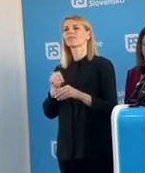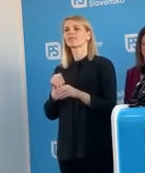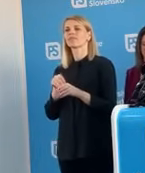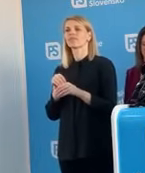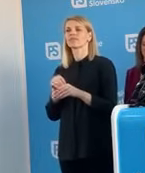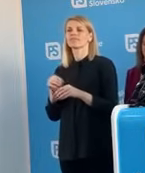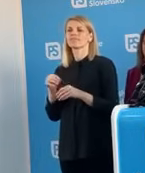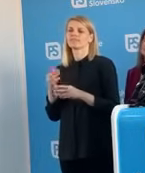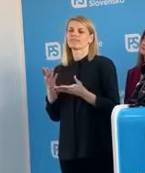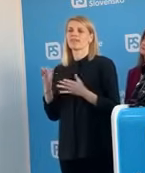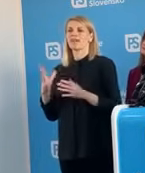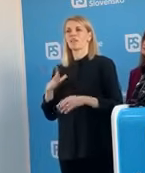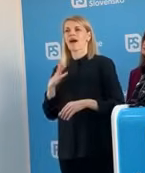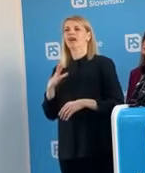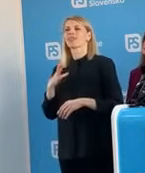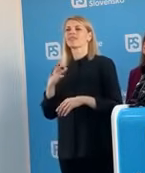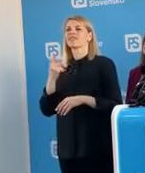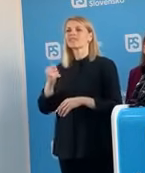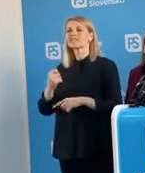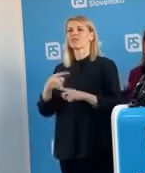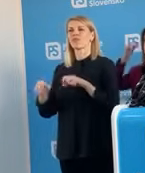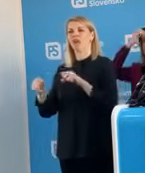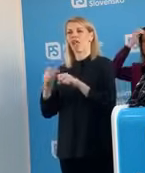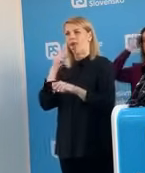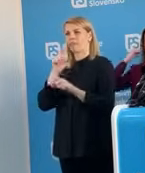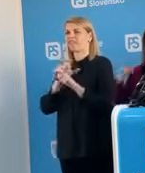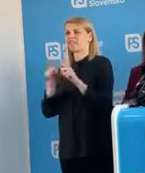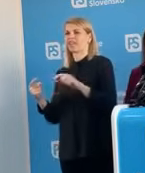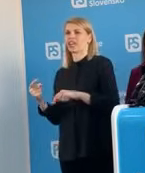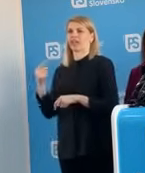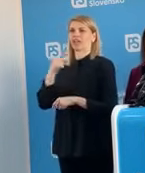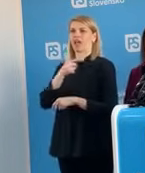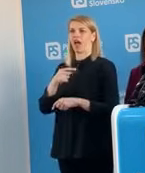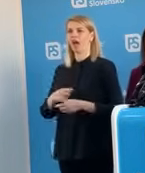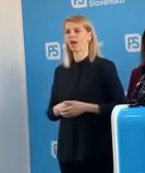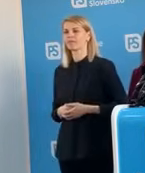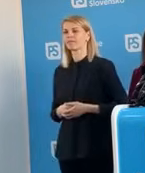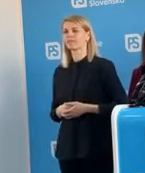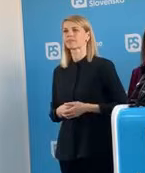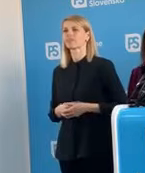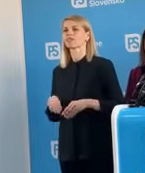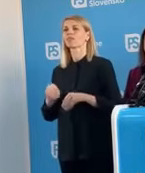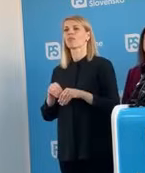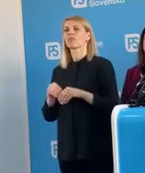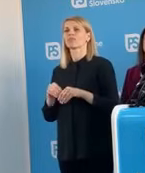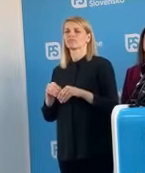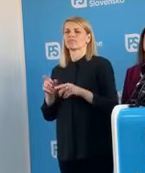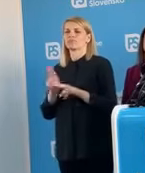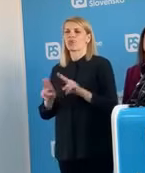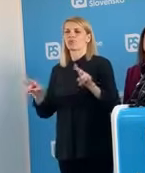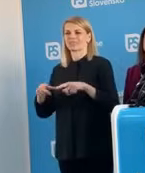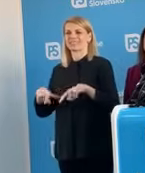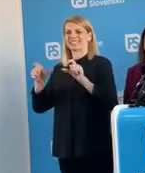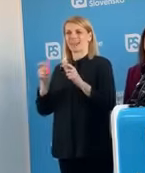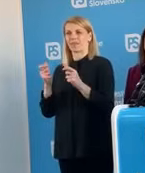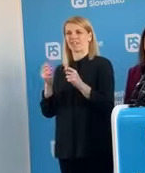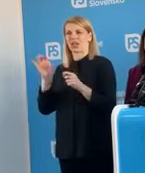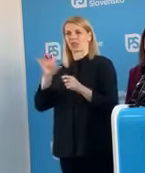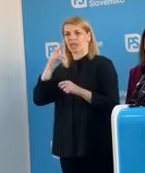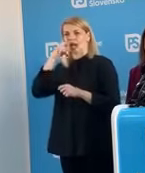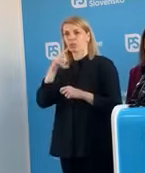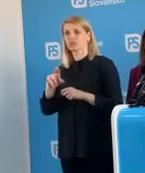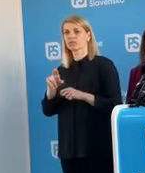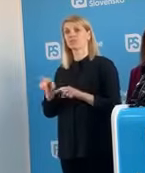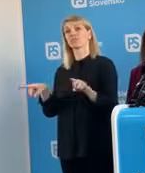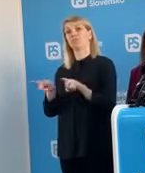istej miery pán Fico a vláda obviňuje aj vás z toho, že Európska komisia teda hrozí pozastavením peňazí. Vy sa